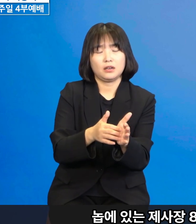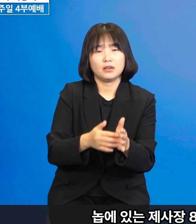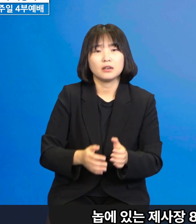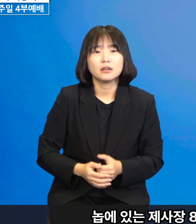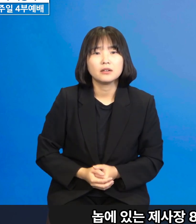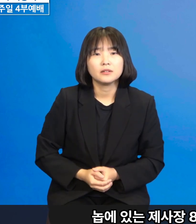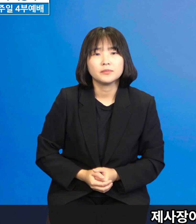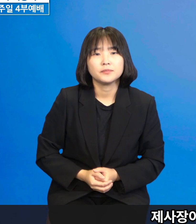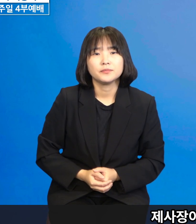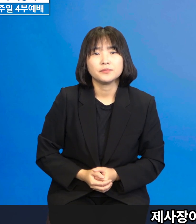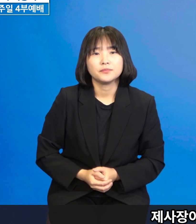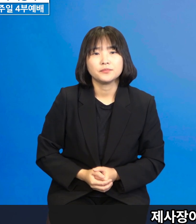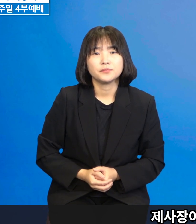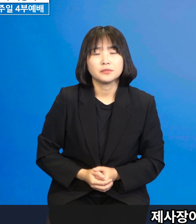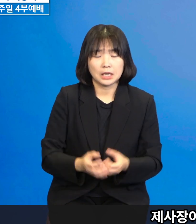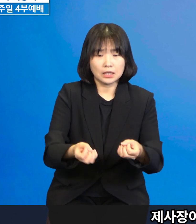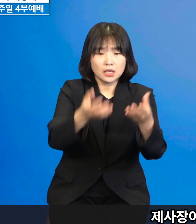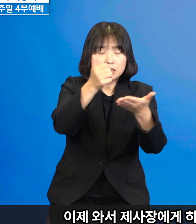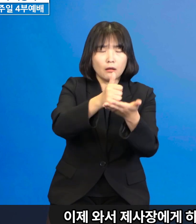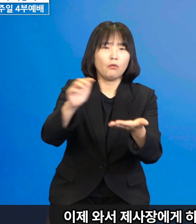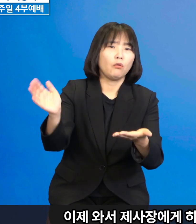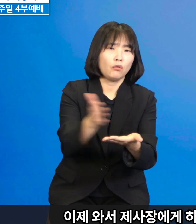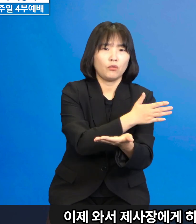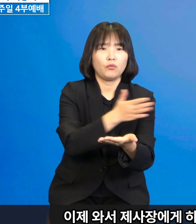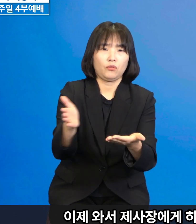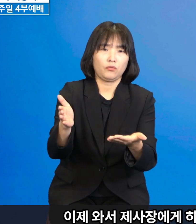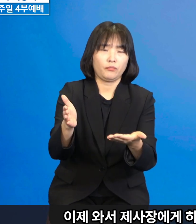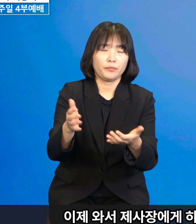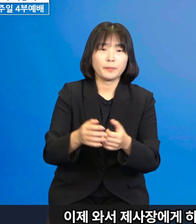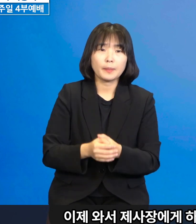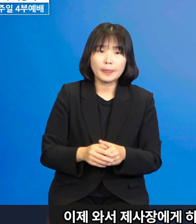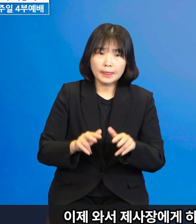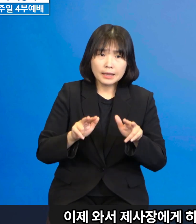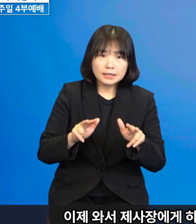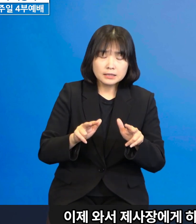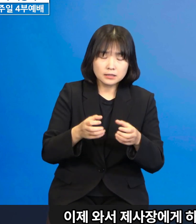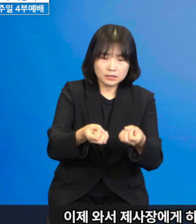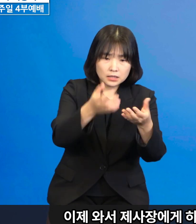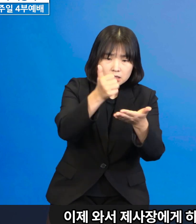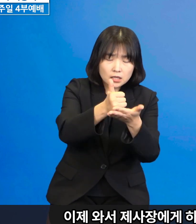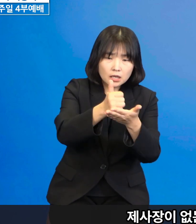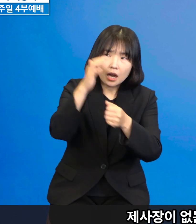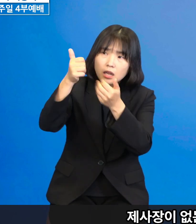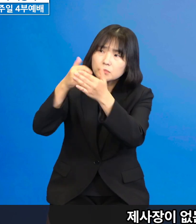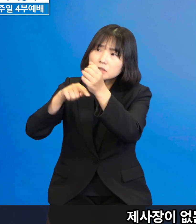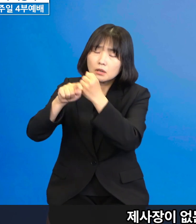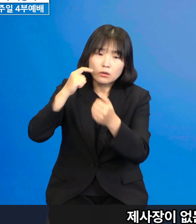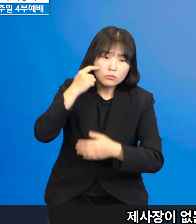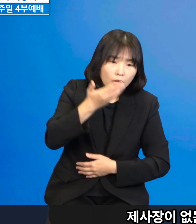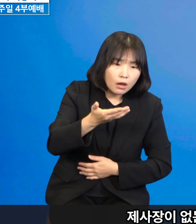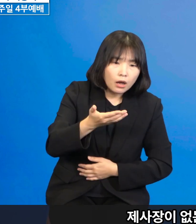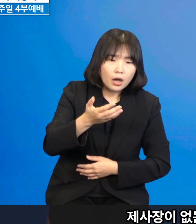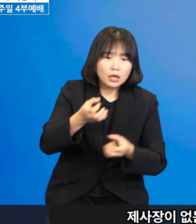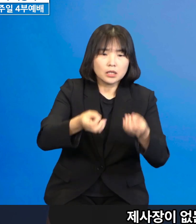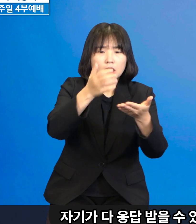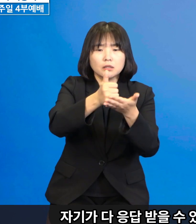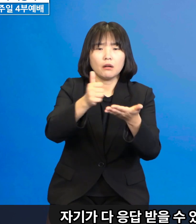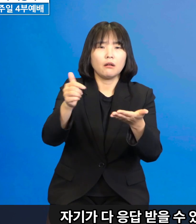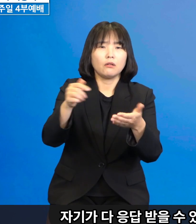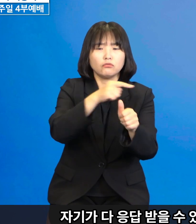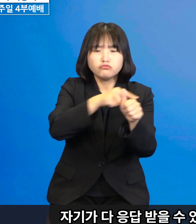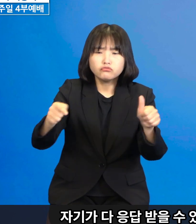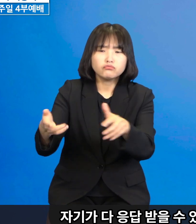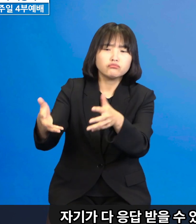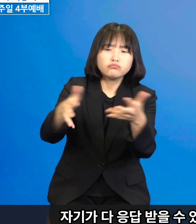죽였잖아요. 그 제사장이 없는 거예요. 이제 와서 제사장에게 하나님의 뜻을 분별하려고 해도 제사장이 없는 건 어떡합니까?